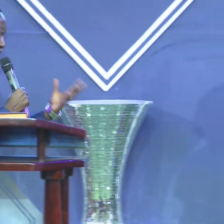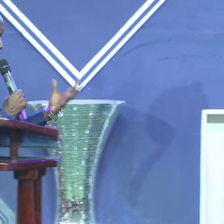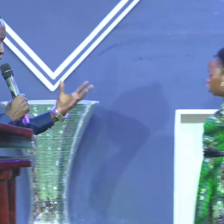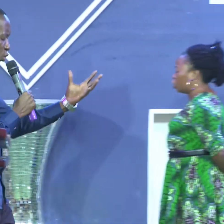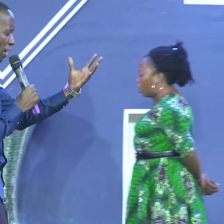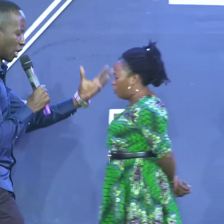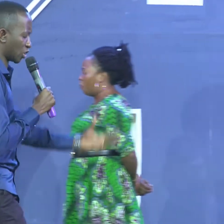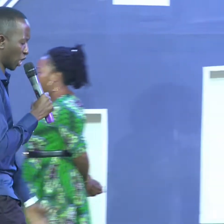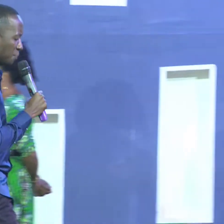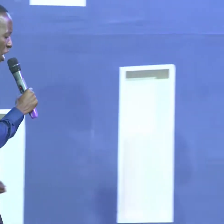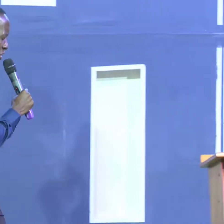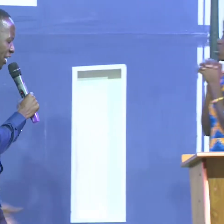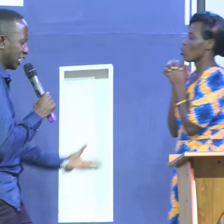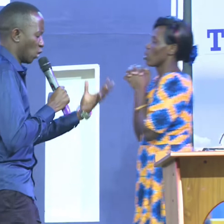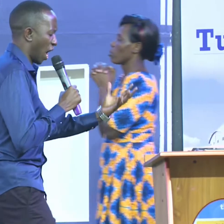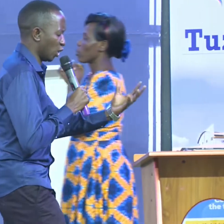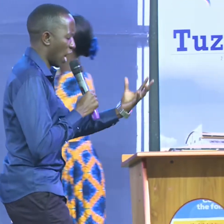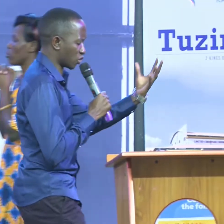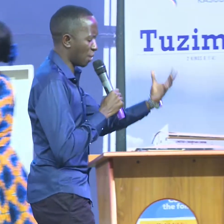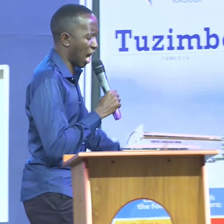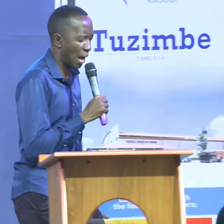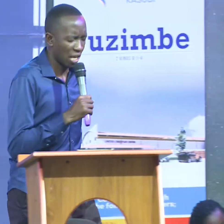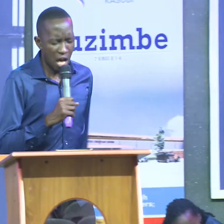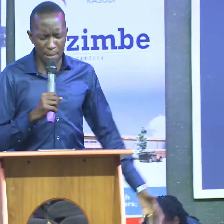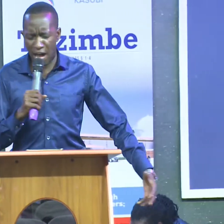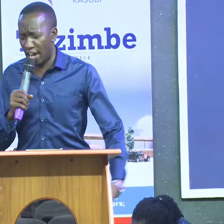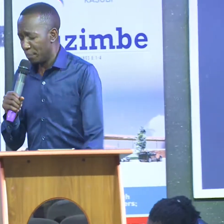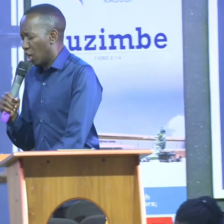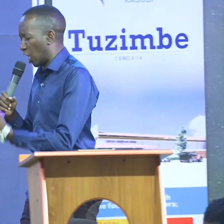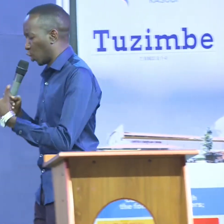nali mwetegefu okubataasa naye tewaali wasaba